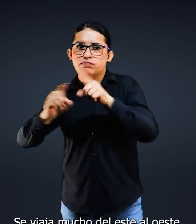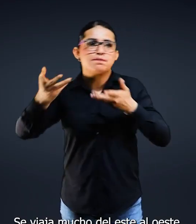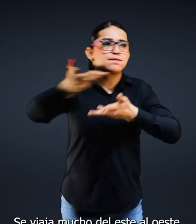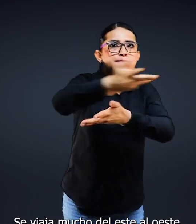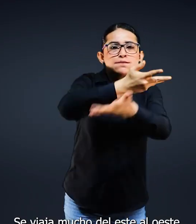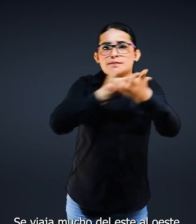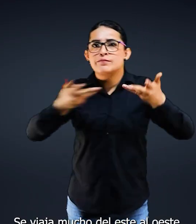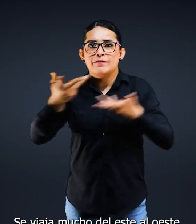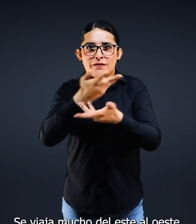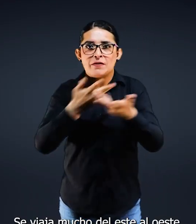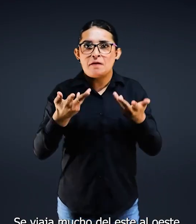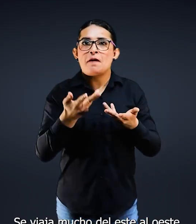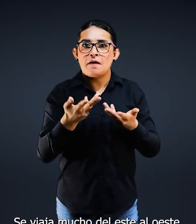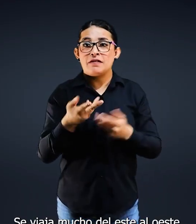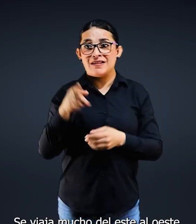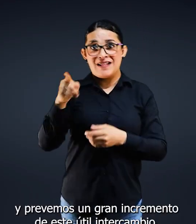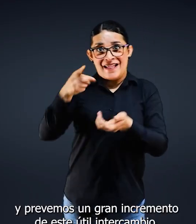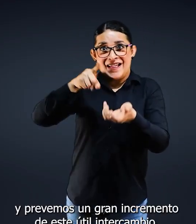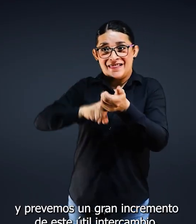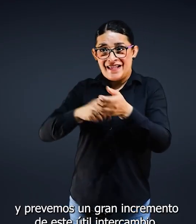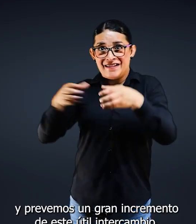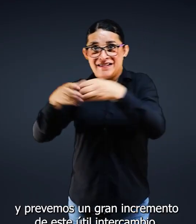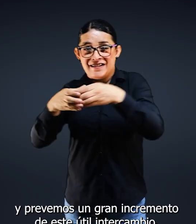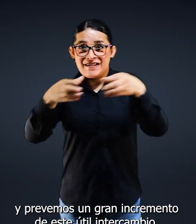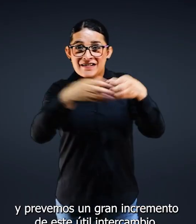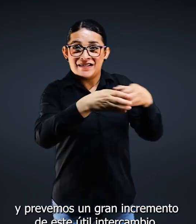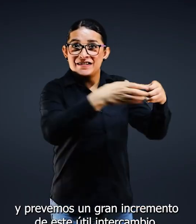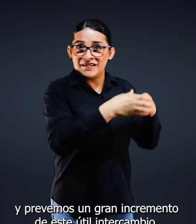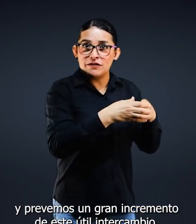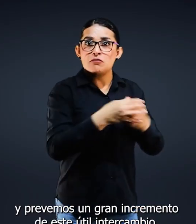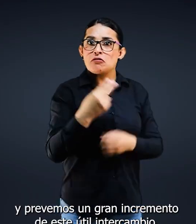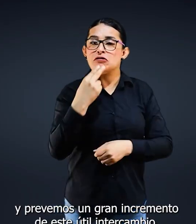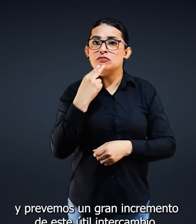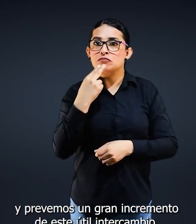Se viaja mucho del este al oeste y prevemos un gran incremento de este útil intercambio.